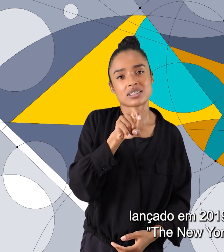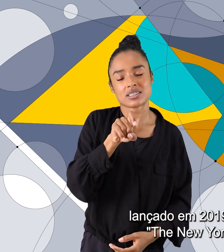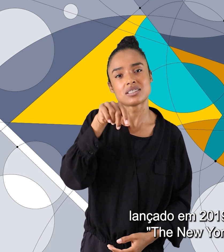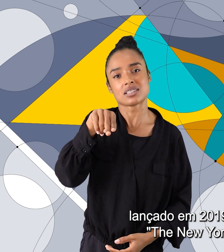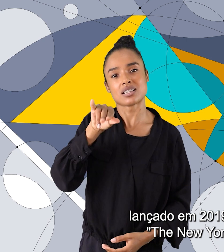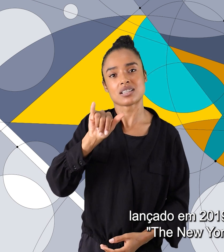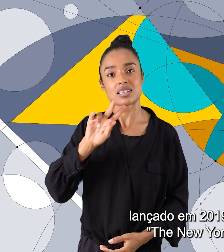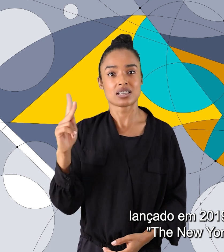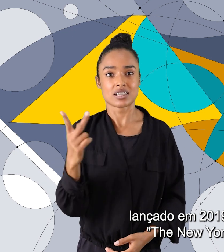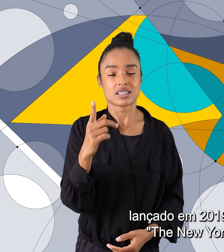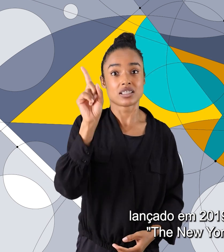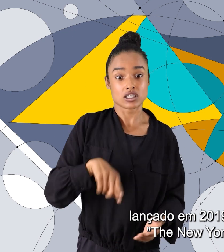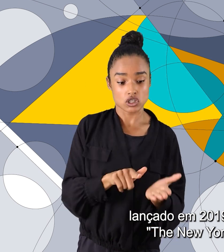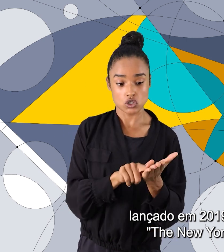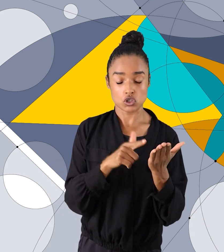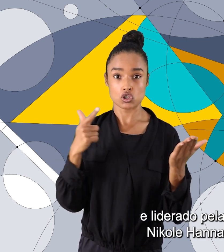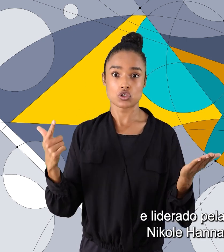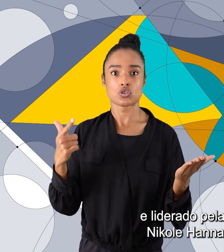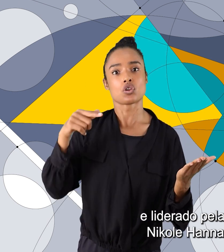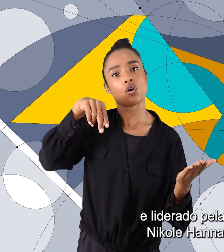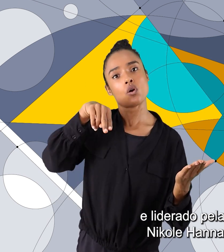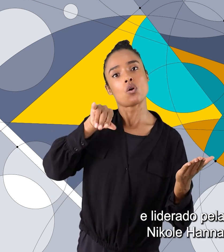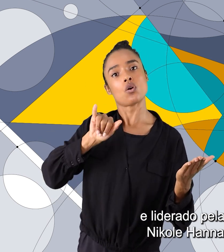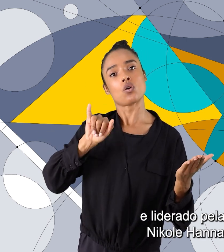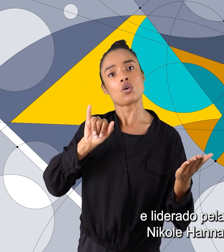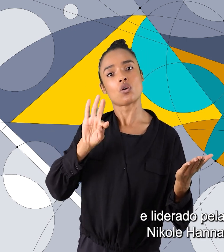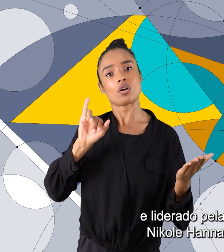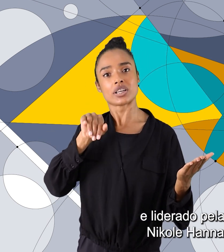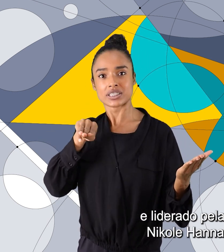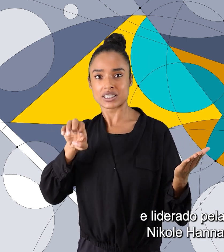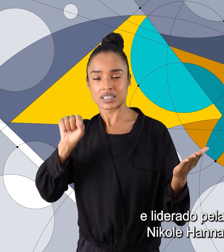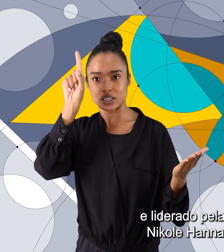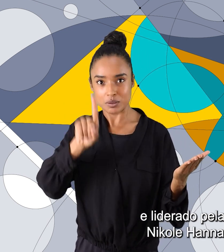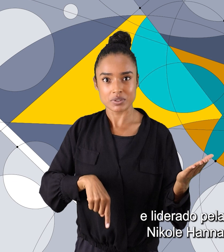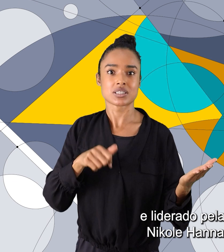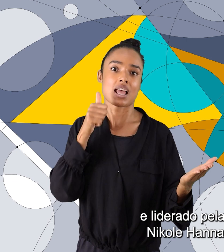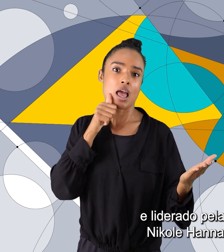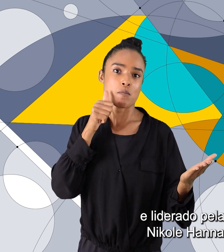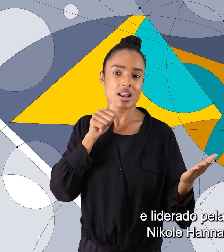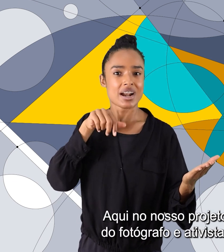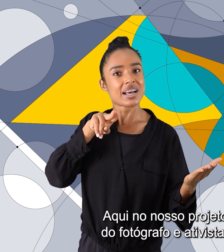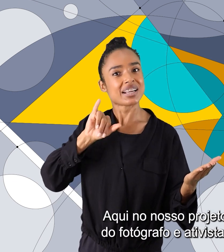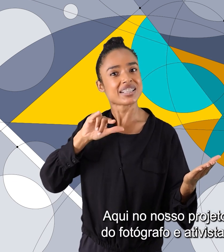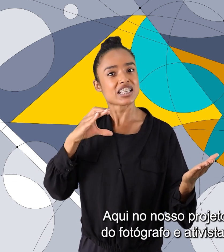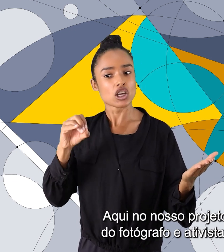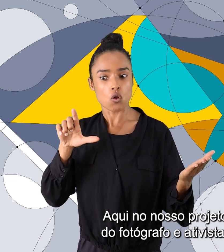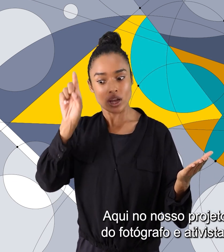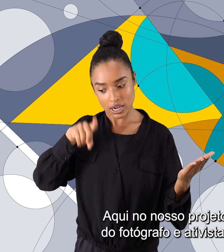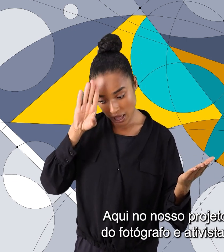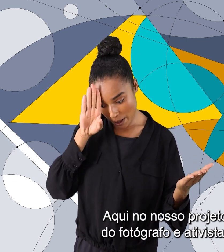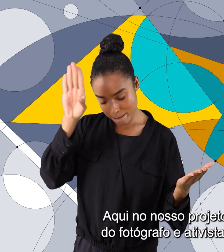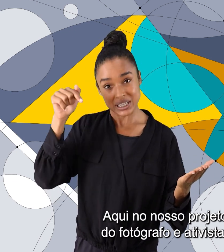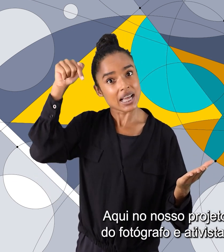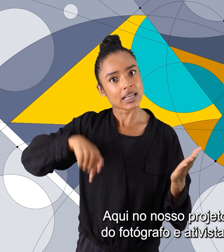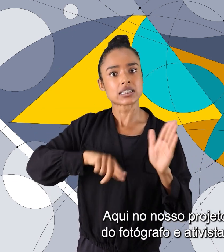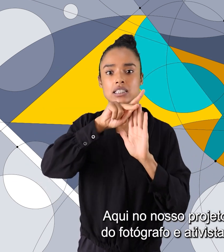em 2019 pelo jornal The New York Times e liderado pela jornalista Nikole Hannah-Jones. Aqui no nosso projeto